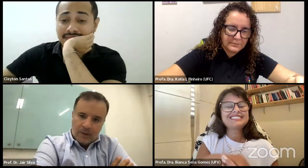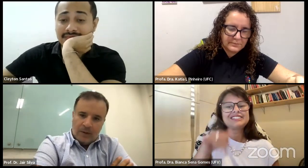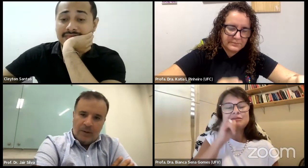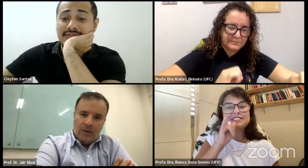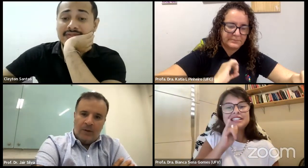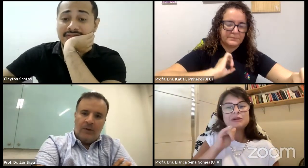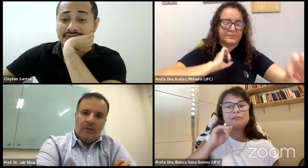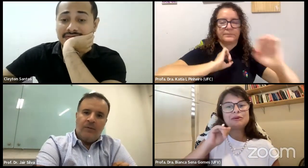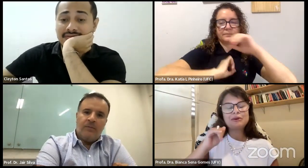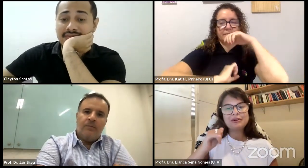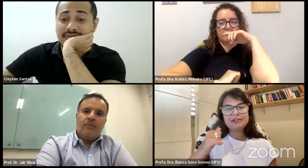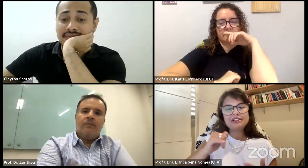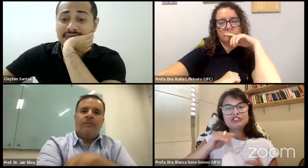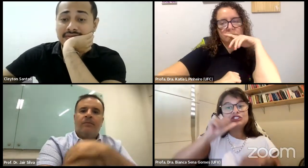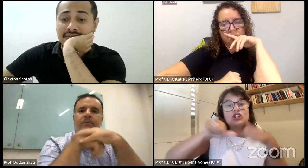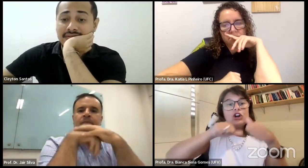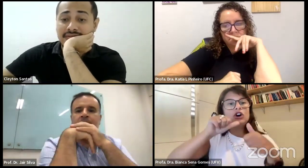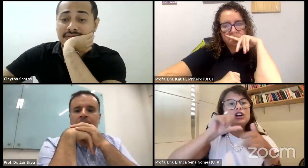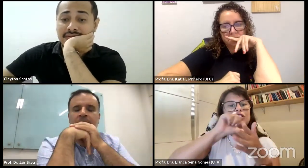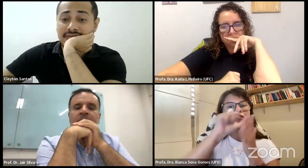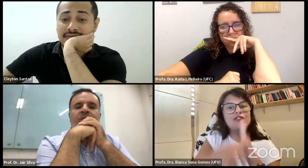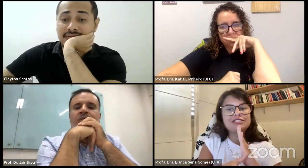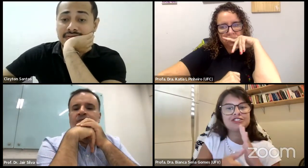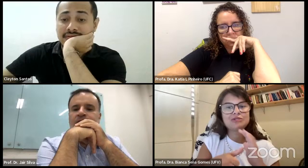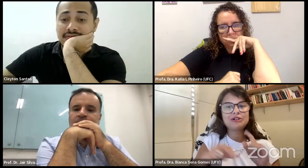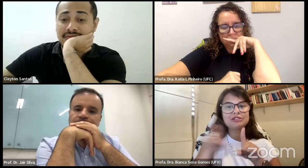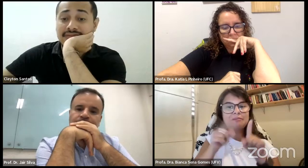aos parâmetros, às configurações de mão.